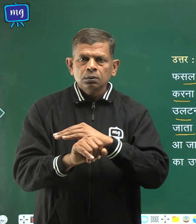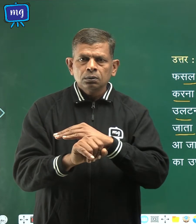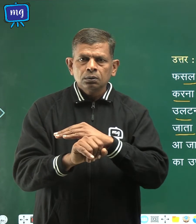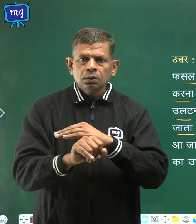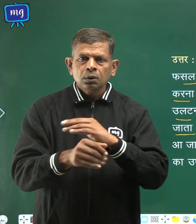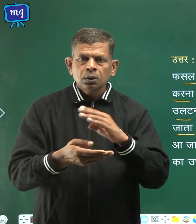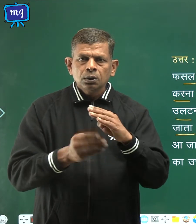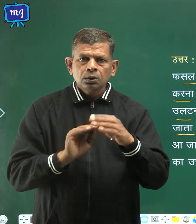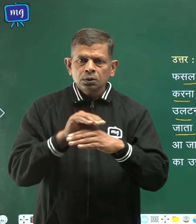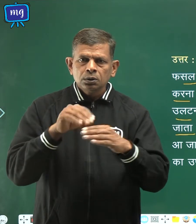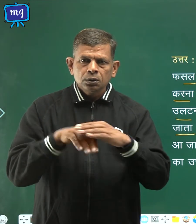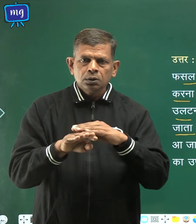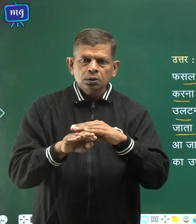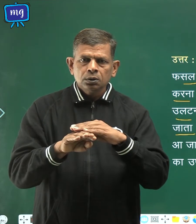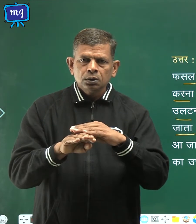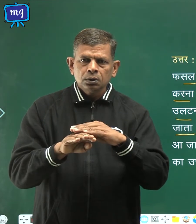जिससे